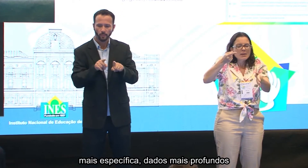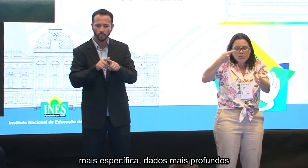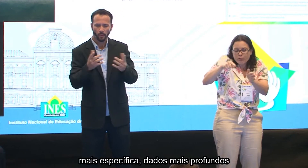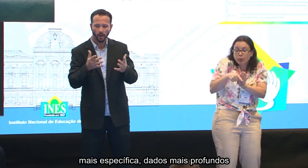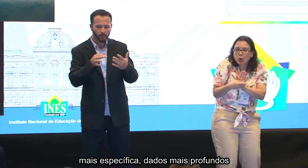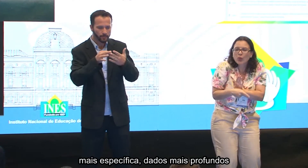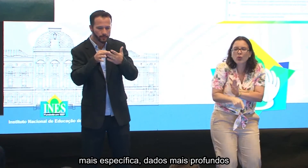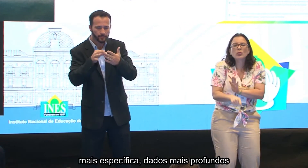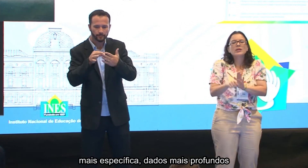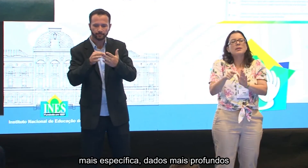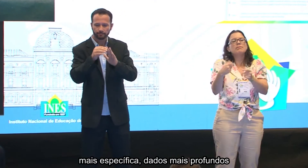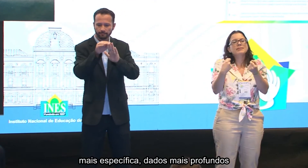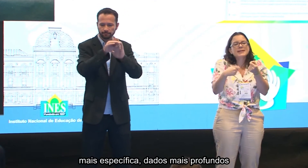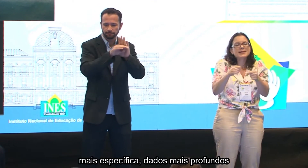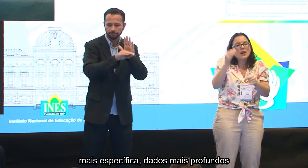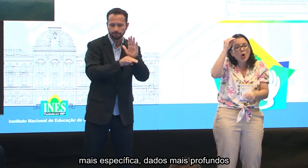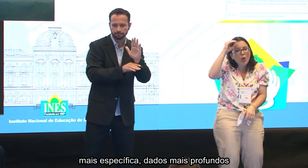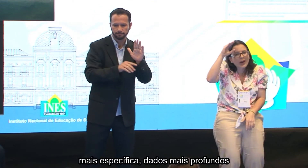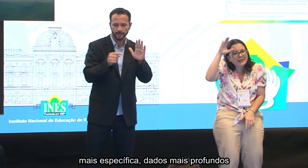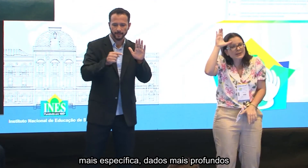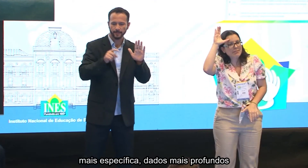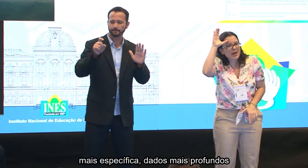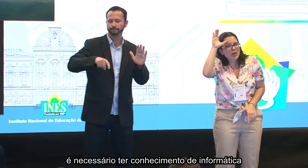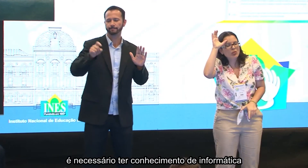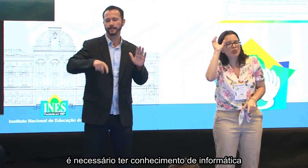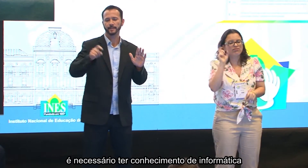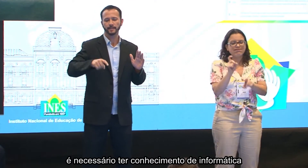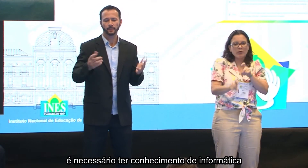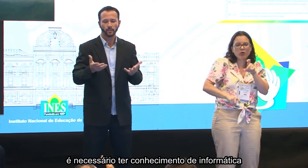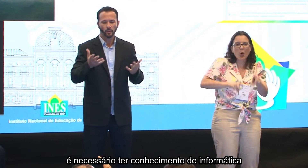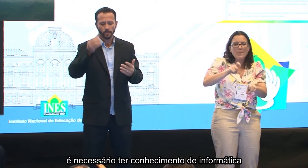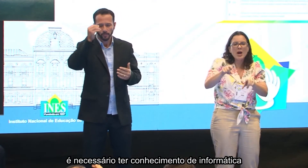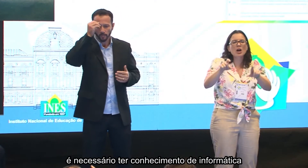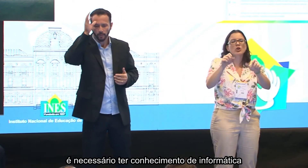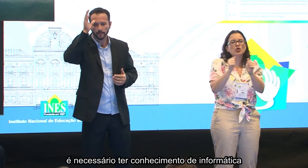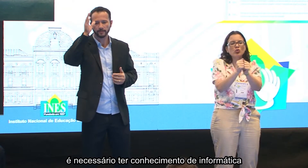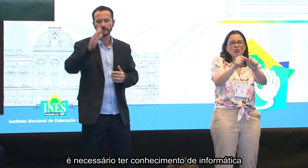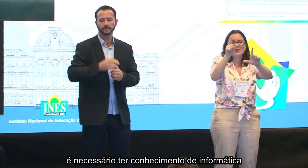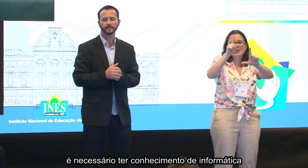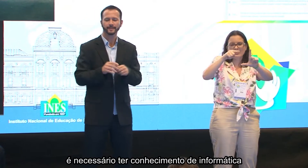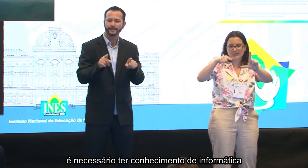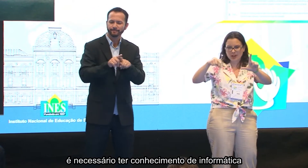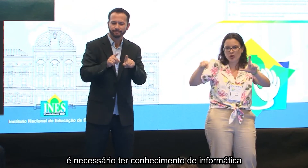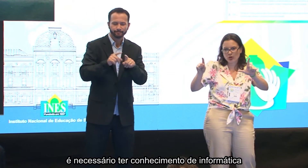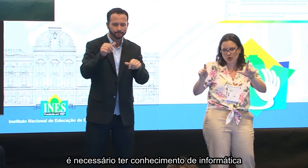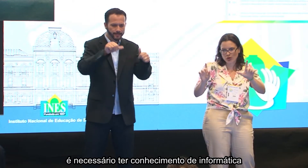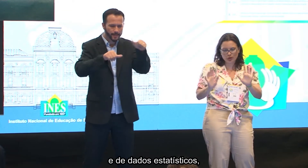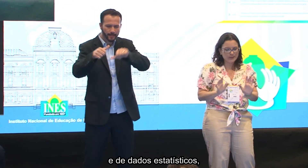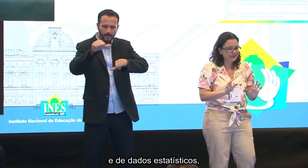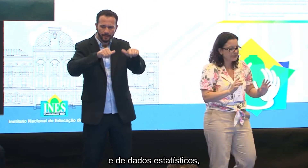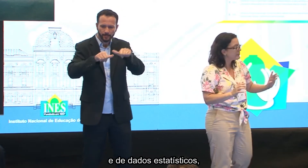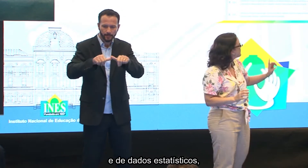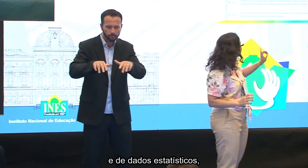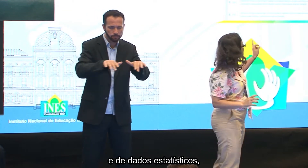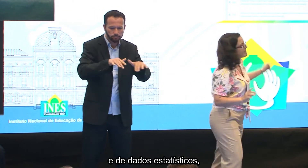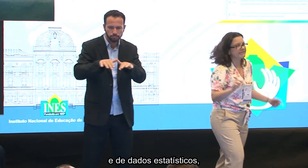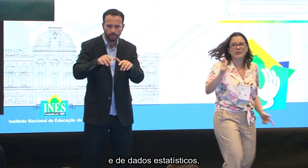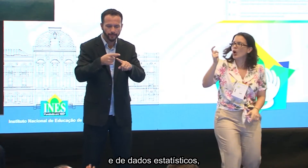mais específica, dados mais profundos, é necessário ter conhecimento de informática e de dados estatísticos,